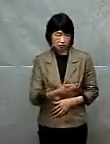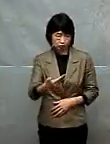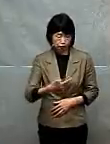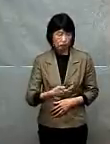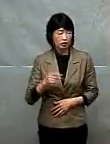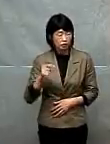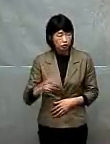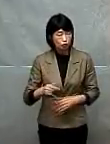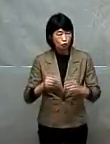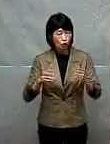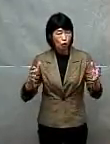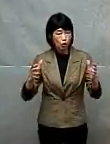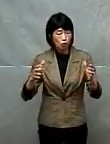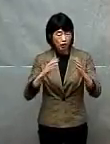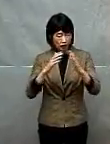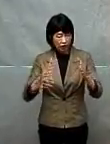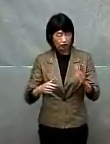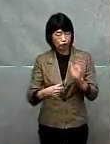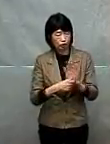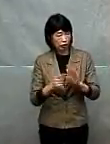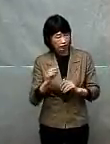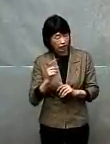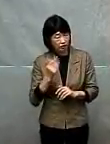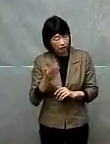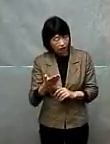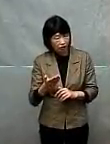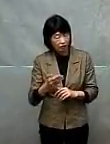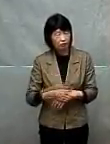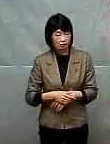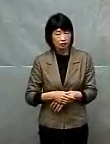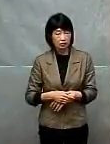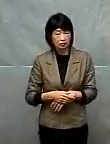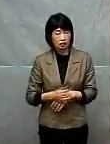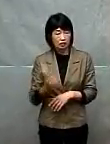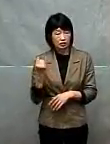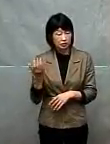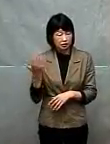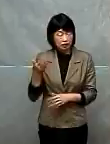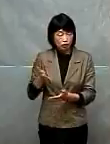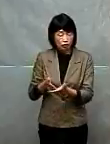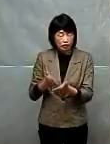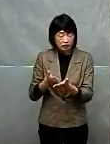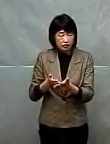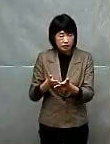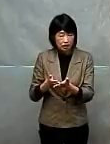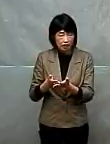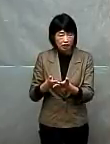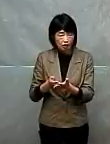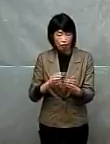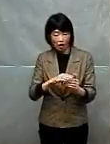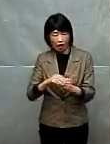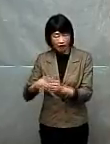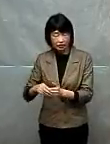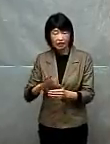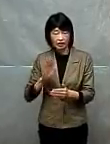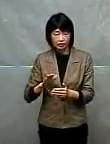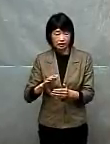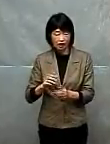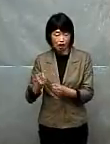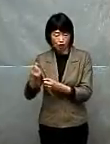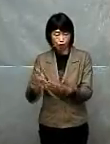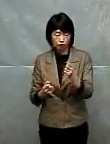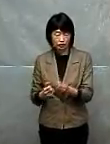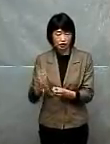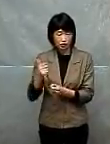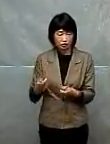かということなんですよね。それで、では知事先ほどおっしゃっていた、案内が来て運転手と一緒に行かれたということでしたけれども、 はい、 その